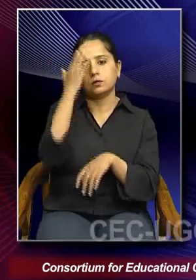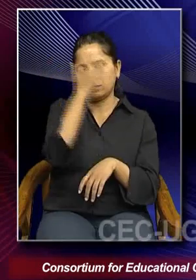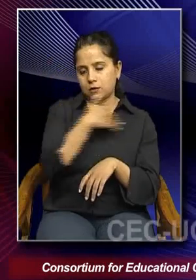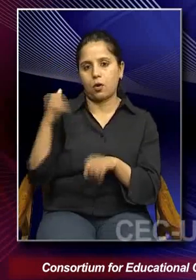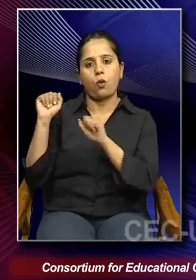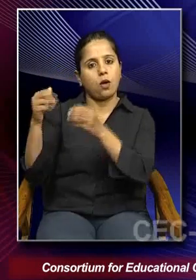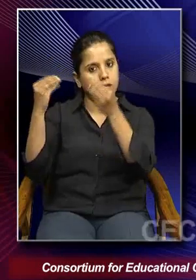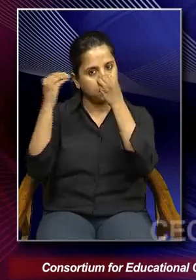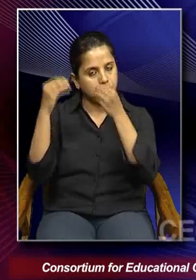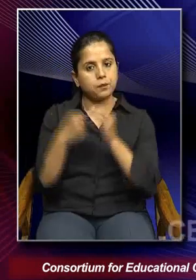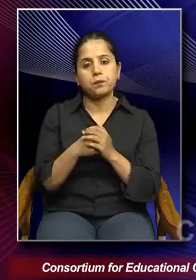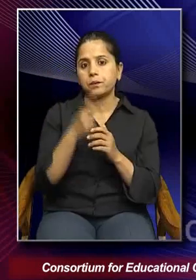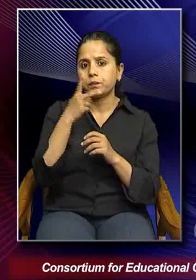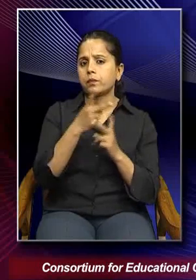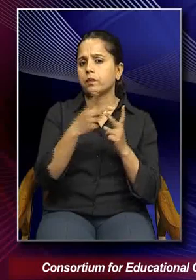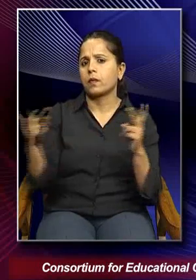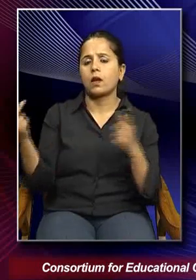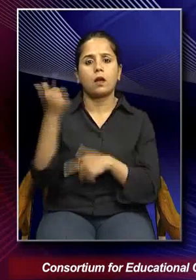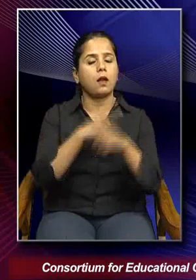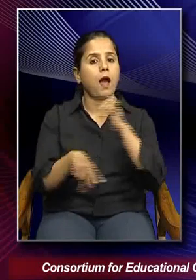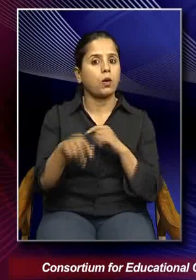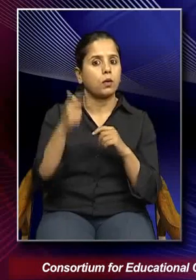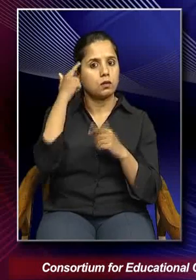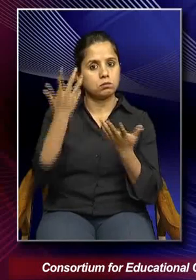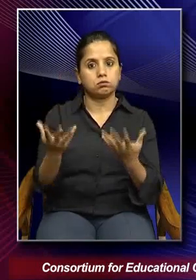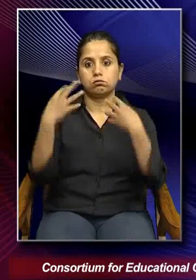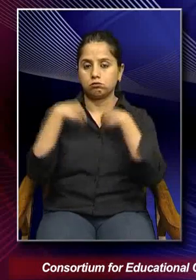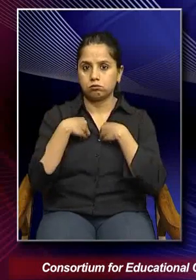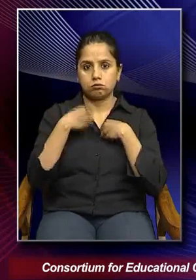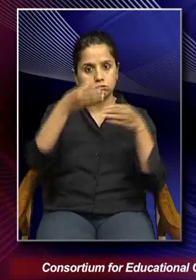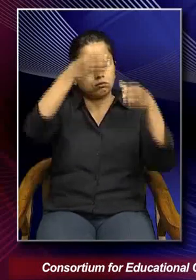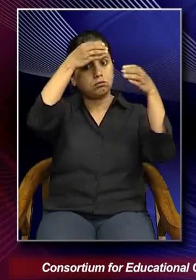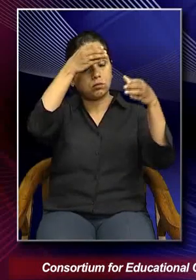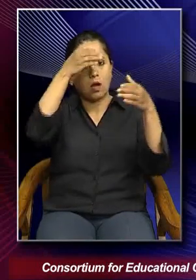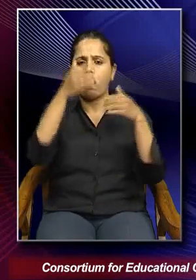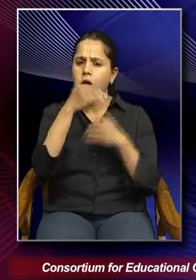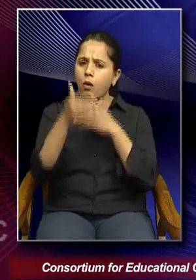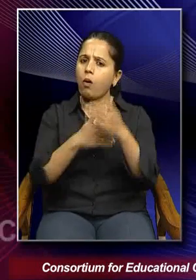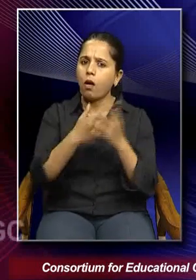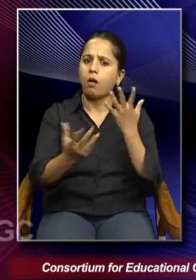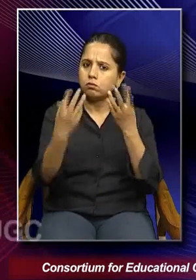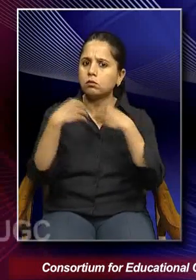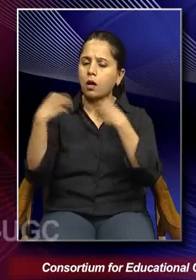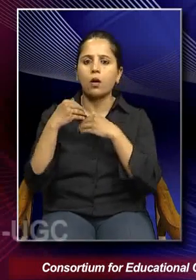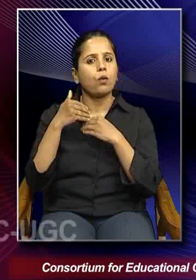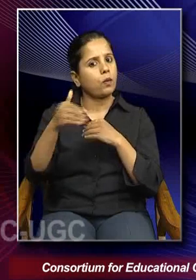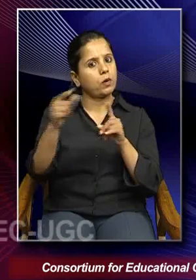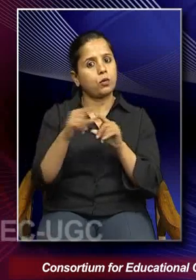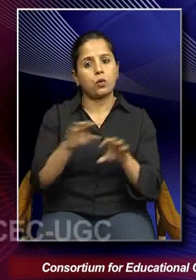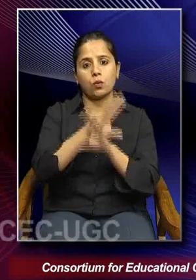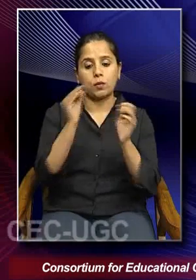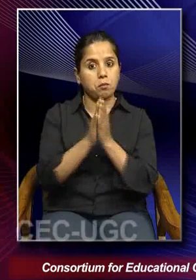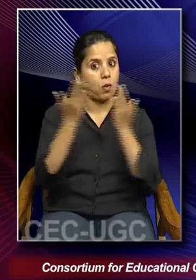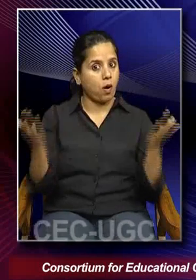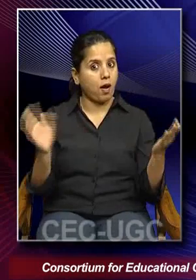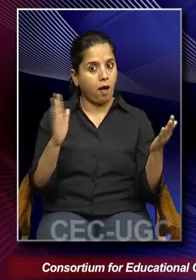इस तरह अनेक भाषण का ज्ञान वह अर्जित करते रहे पूरा ग से